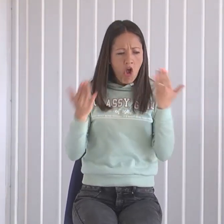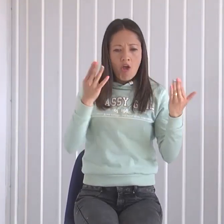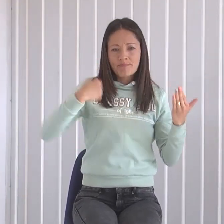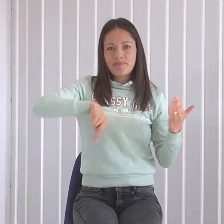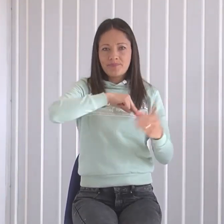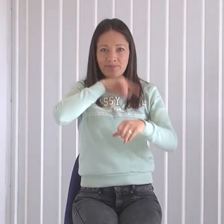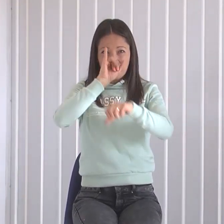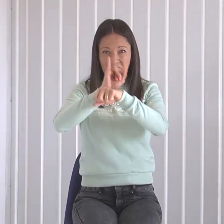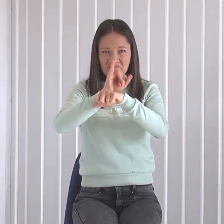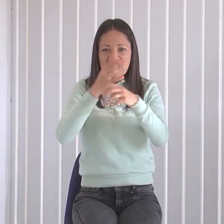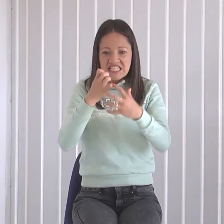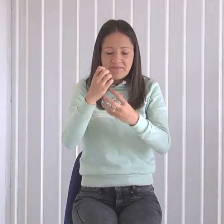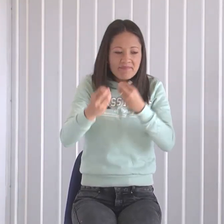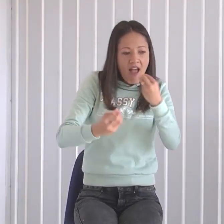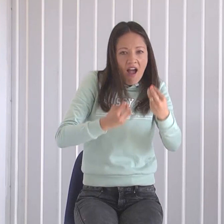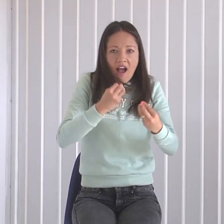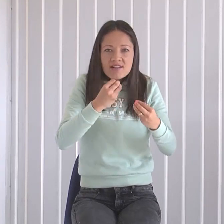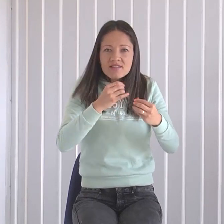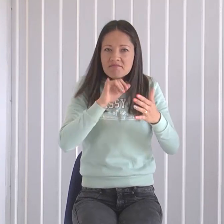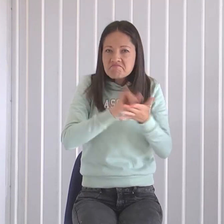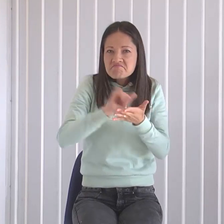que comenzamos a